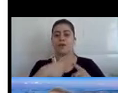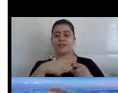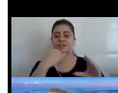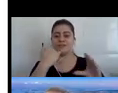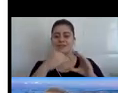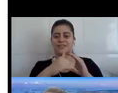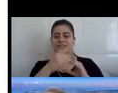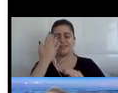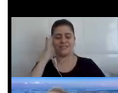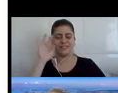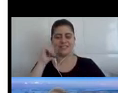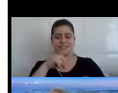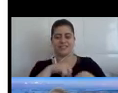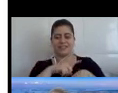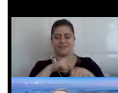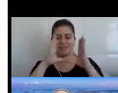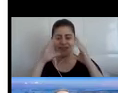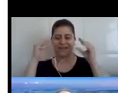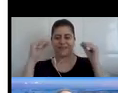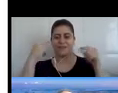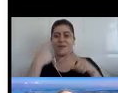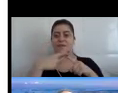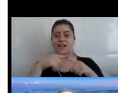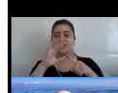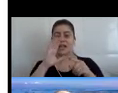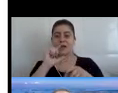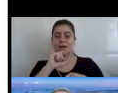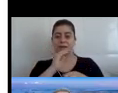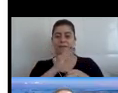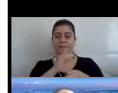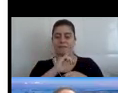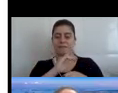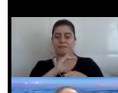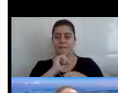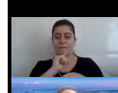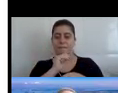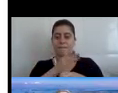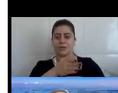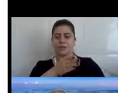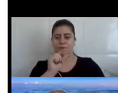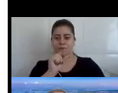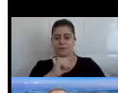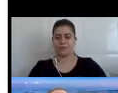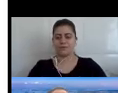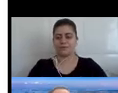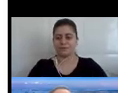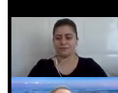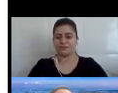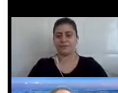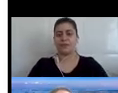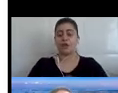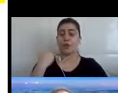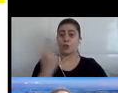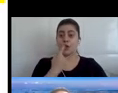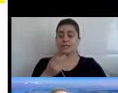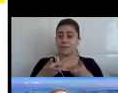sei se você está atento ao tempo, tranquilo, porque a gente já deu uma passadinha. Mas... Ah, já estou acabando, vou passar mais rápido. Uhum. Então, a gente percebeu